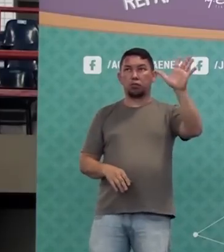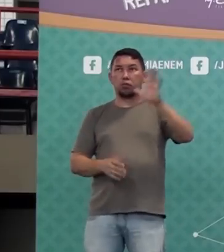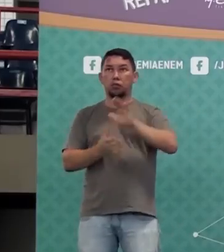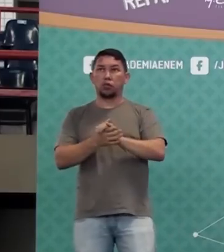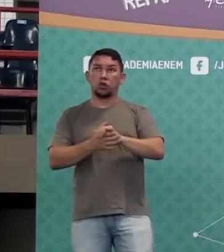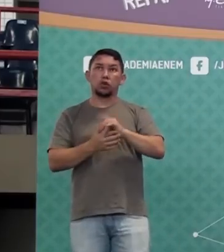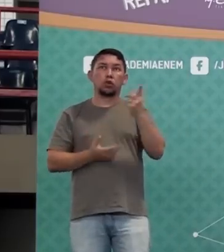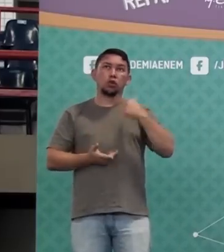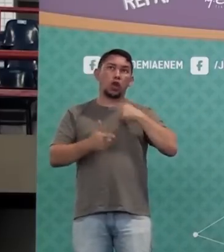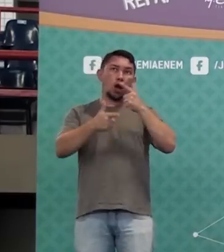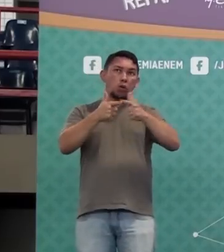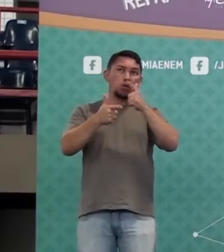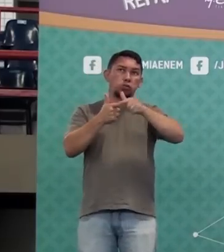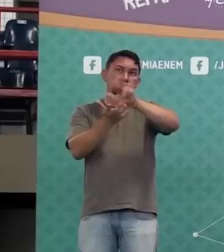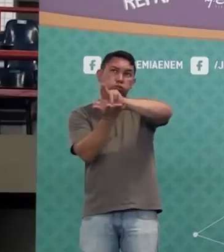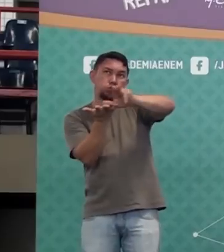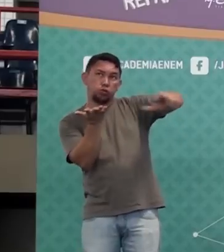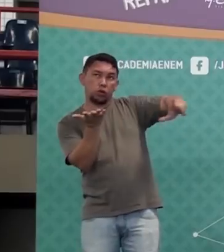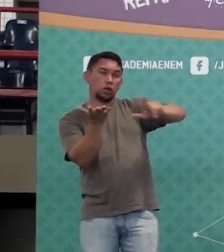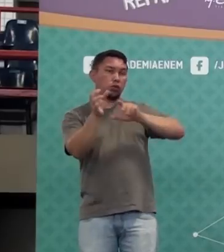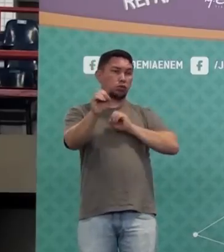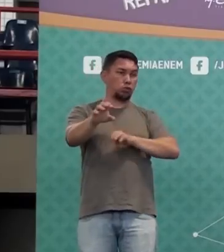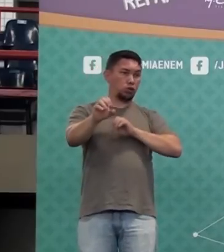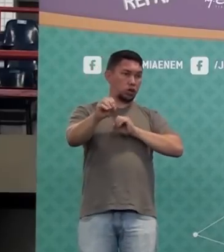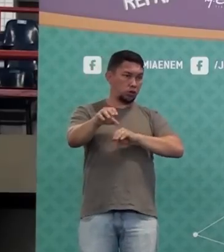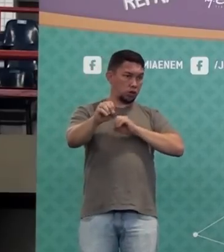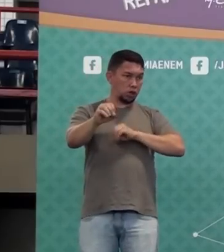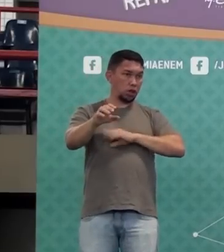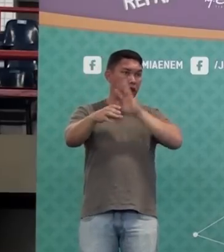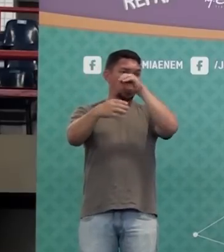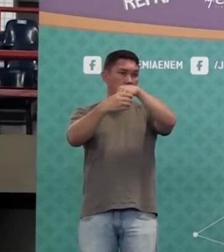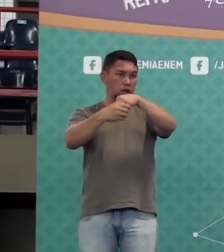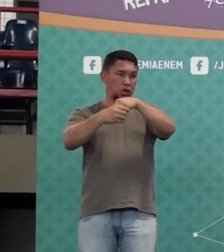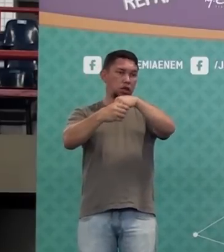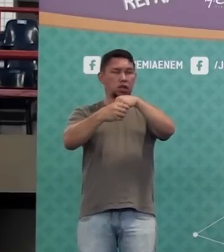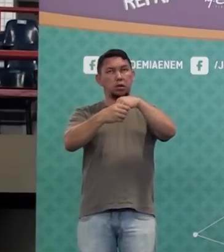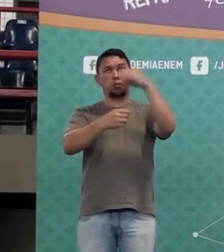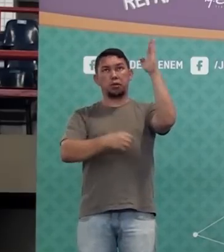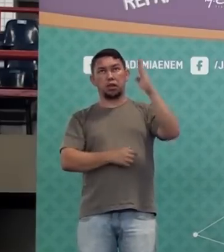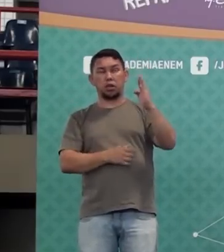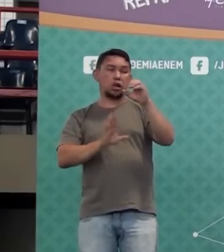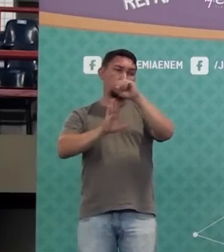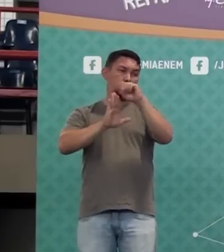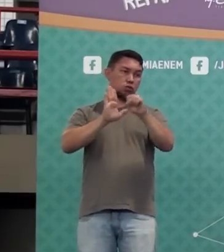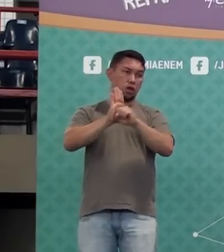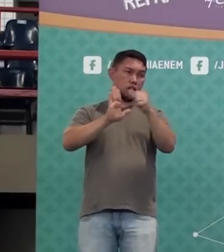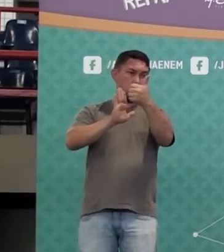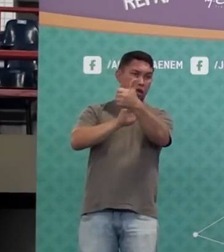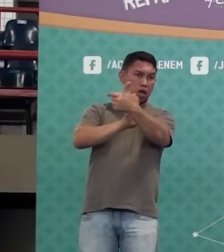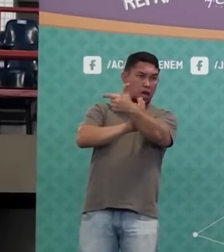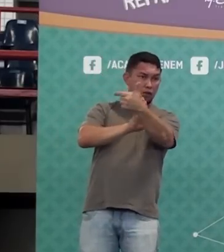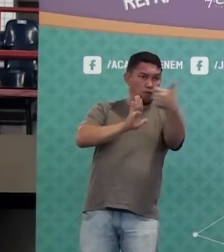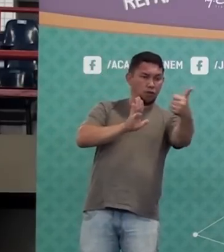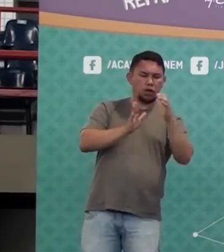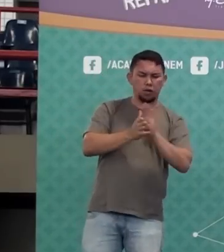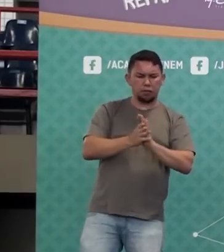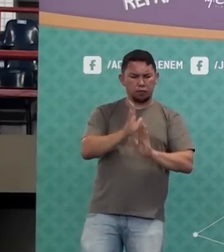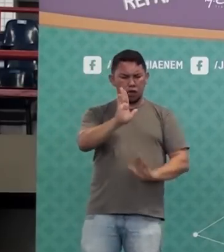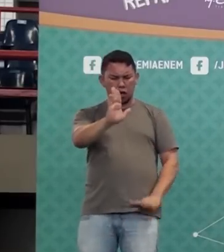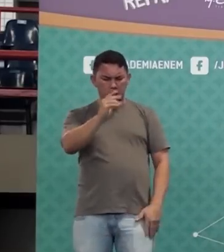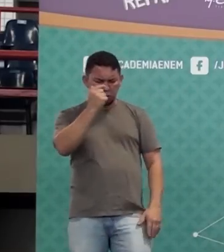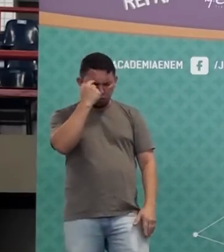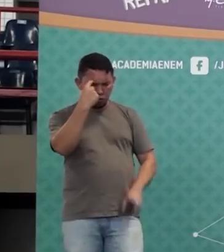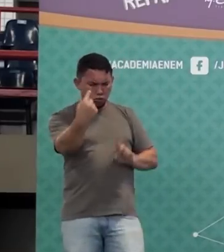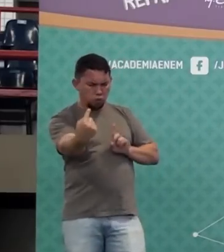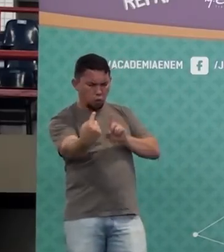os desafios da educação brasileira no século XXI. Você imagina qual é a minha